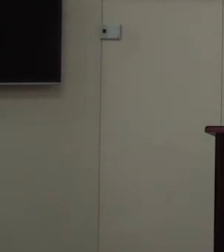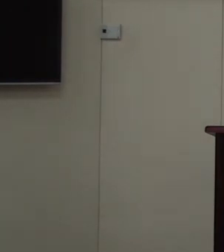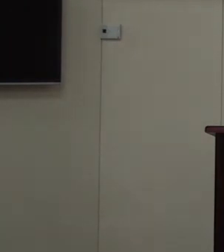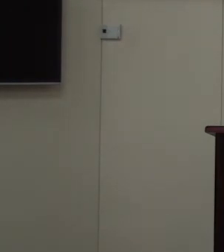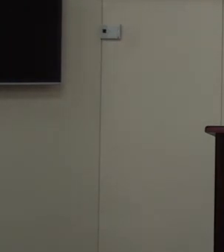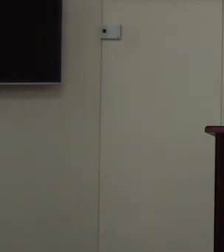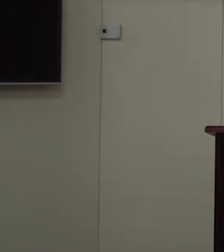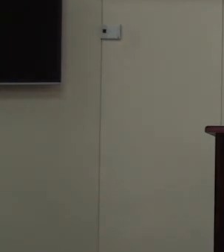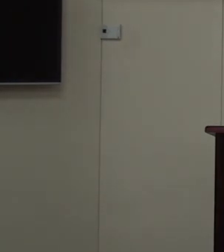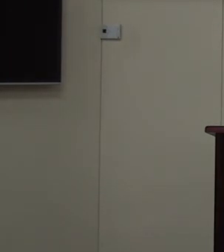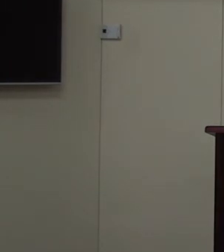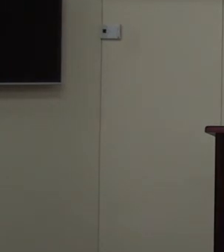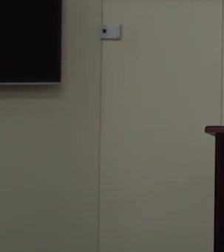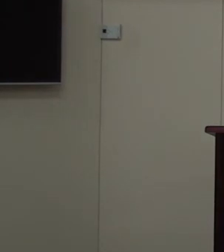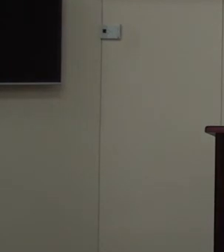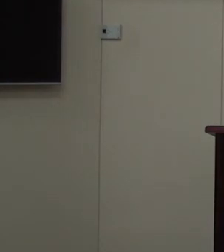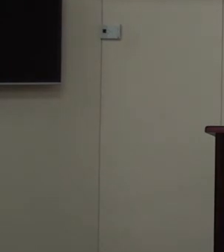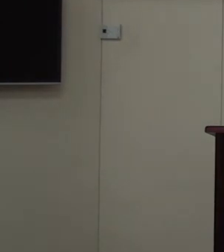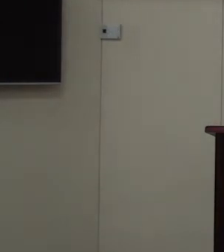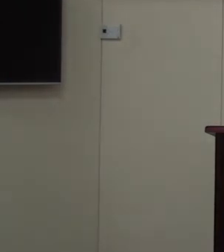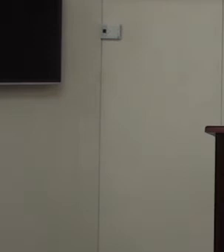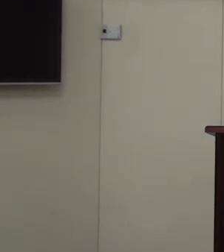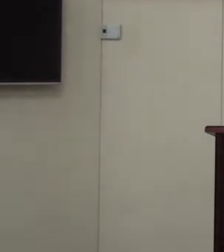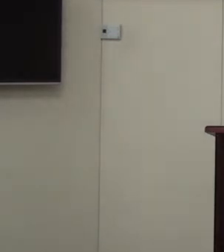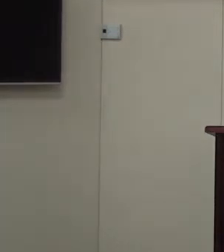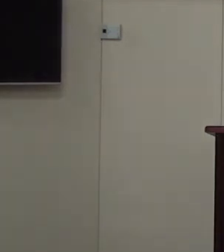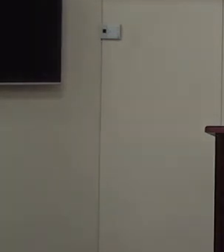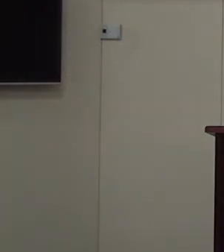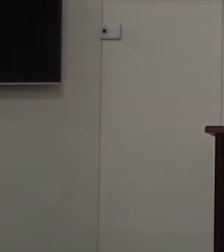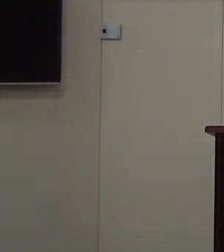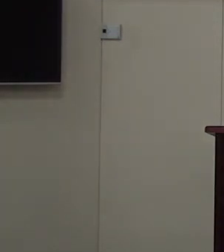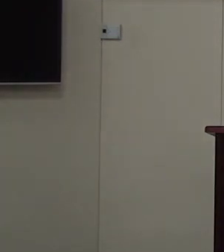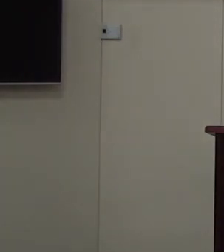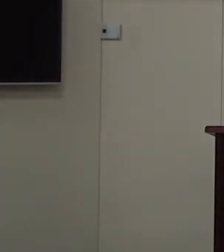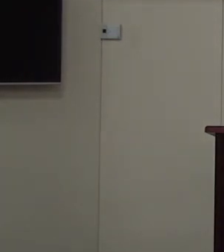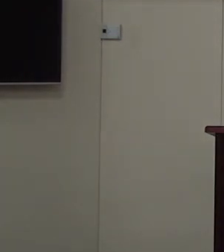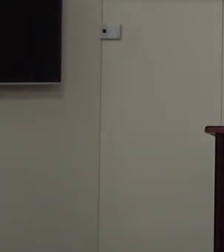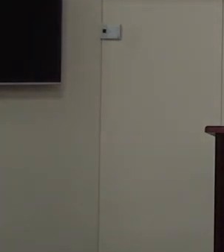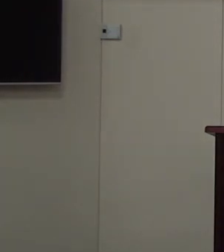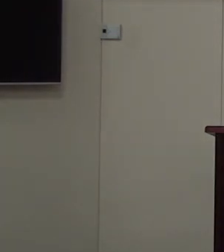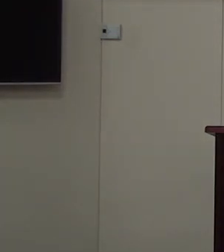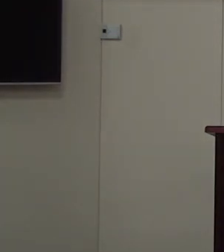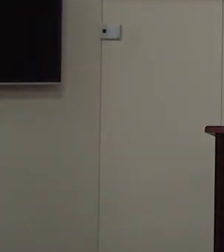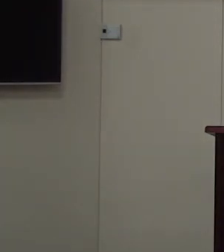terrible. No, pero eso no es importante. A mí me da un pánico terrible. Ya, la confusión entonces